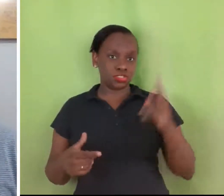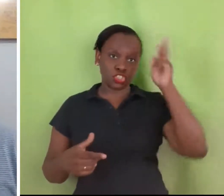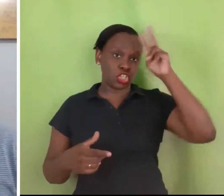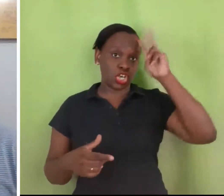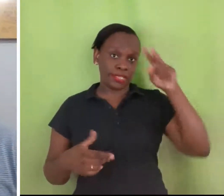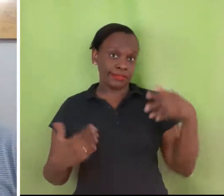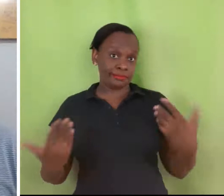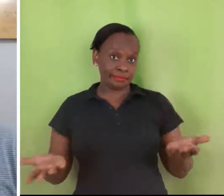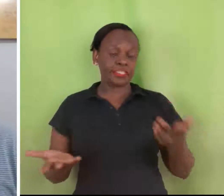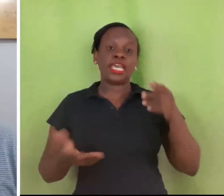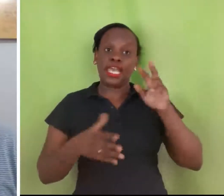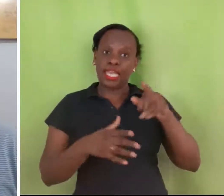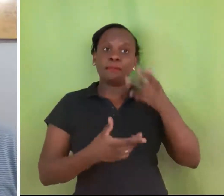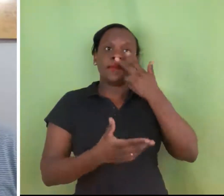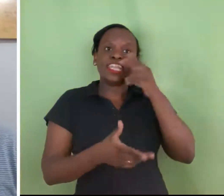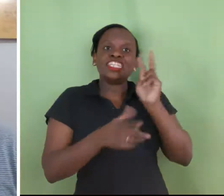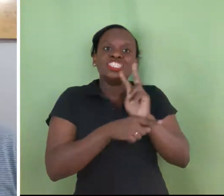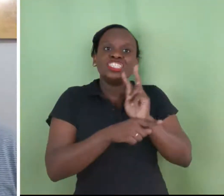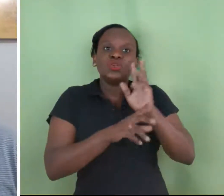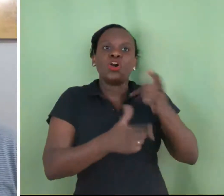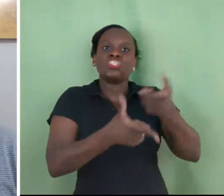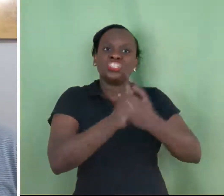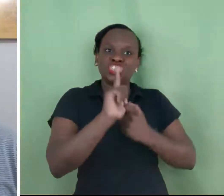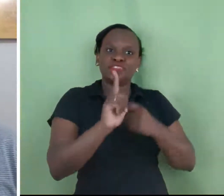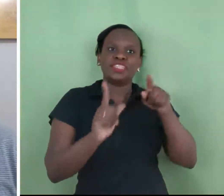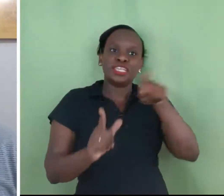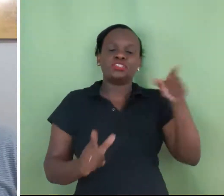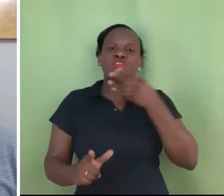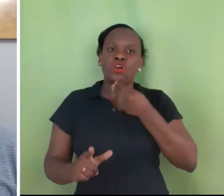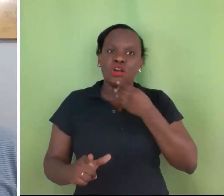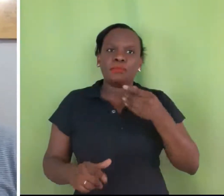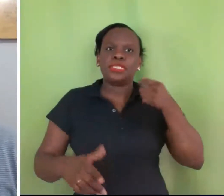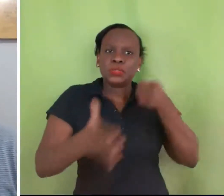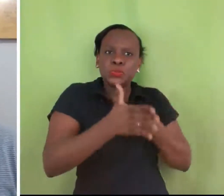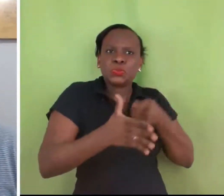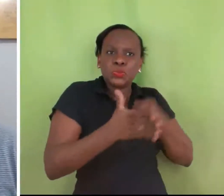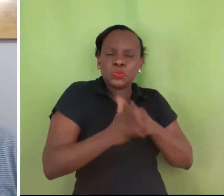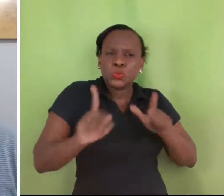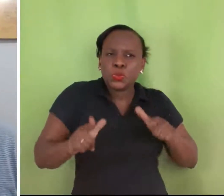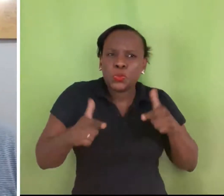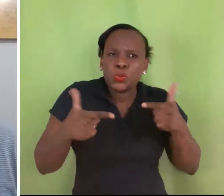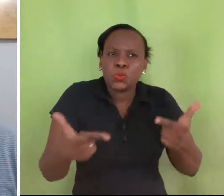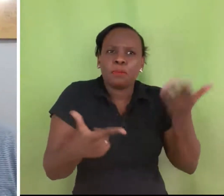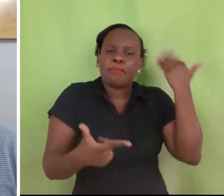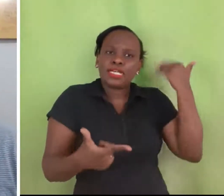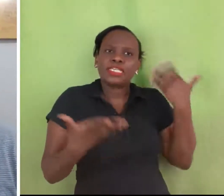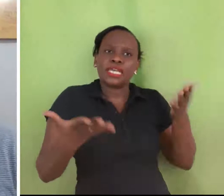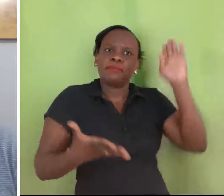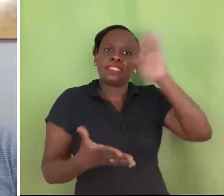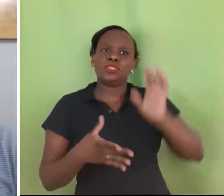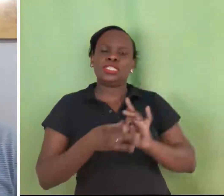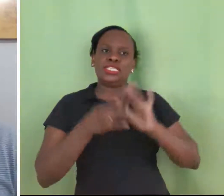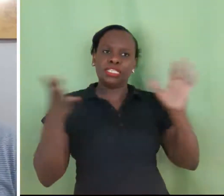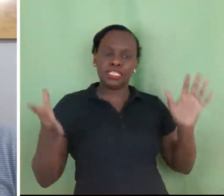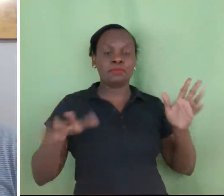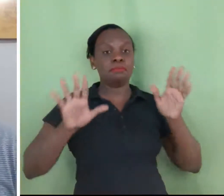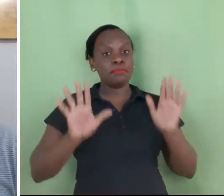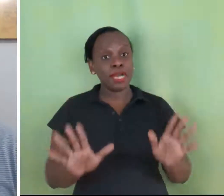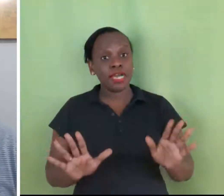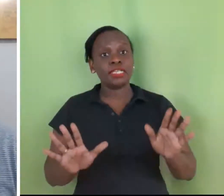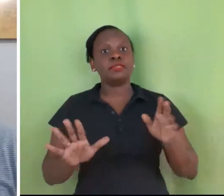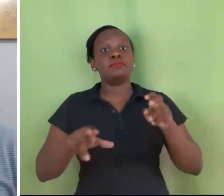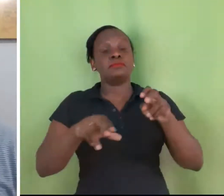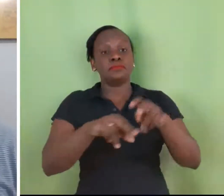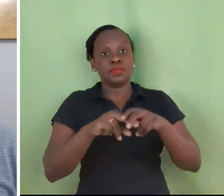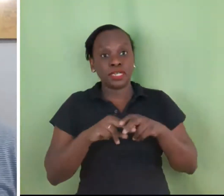Brasil. É uma dívida que a história do Brasil ainda tem, né, com esses homens que lutaram, né, lá no passado pela nossa independência, mas que por